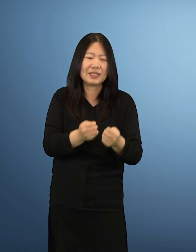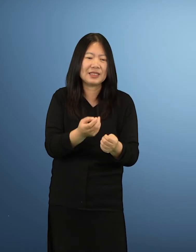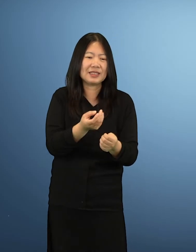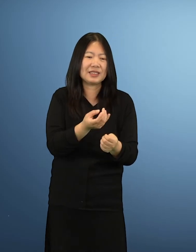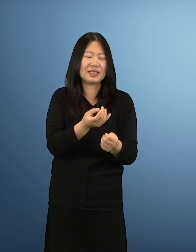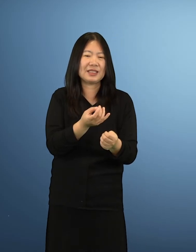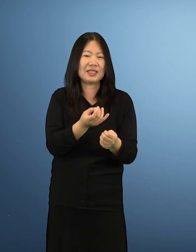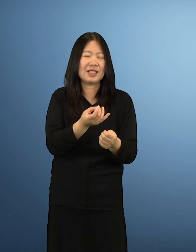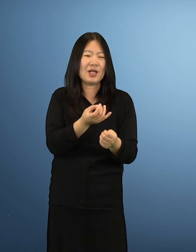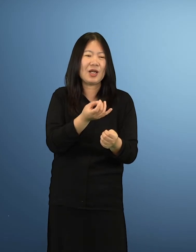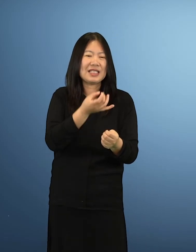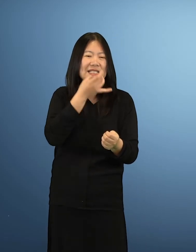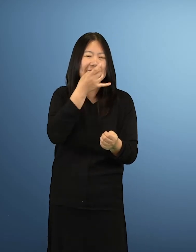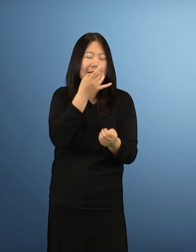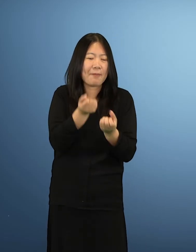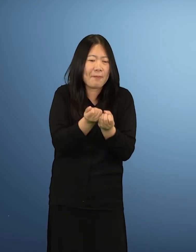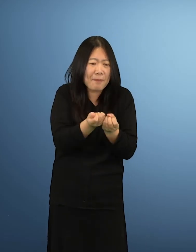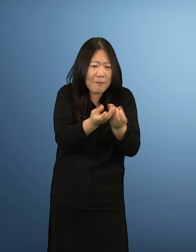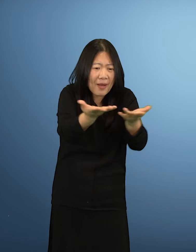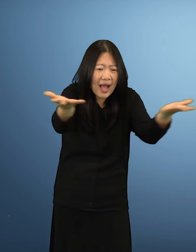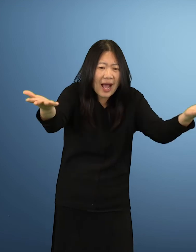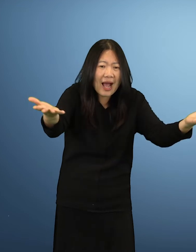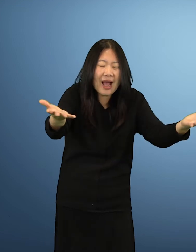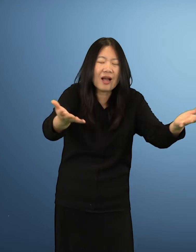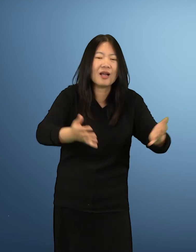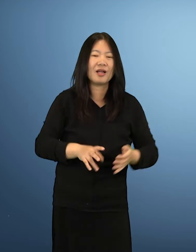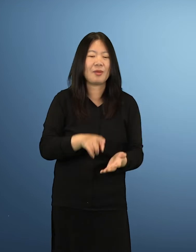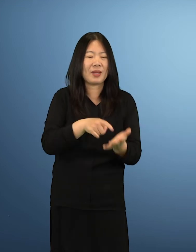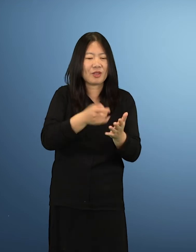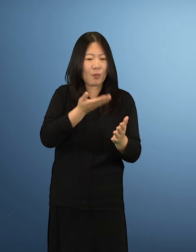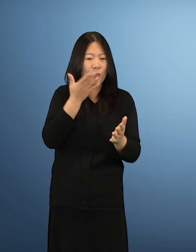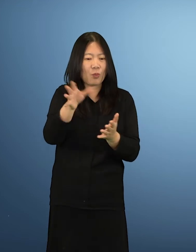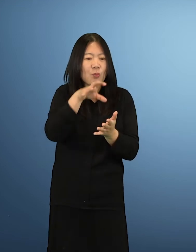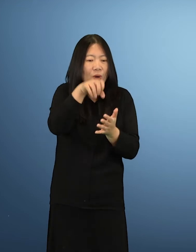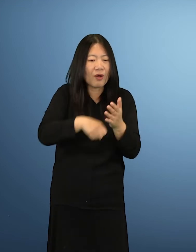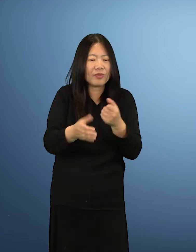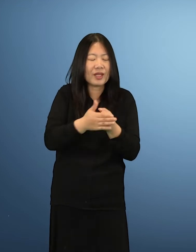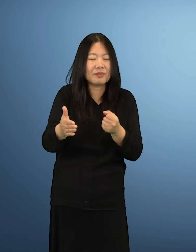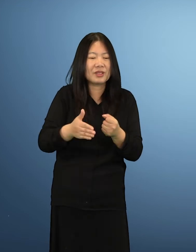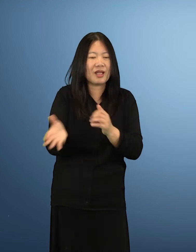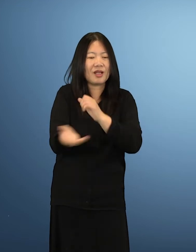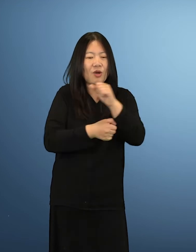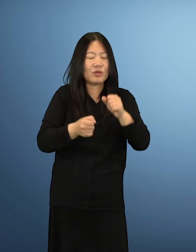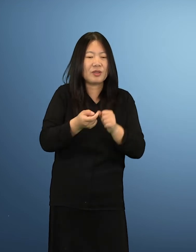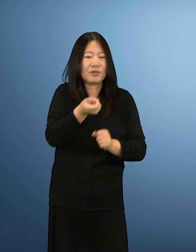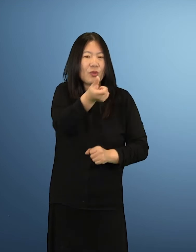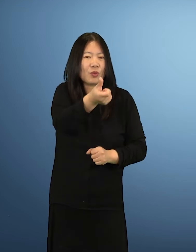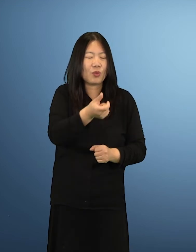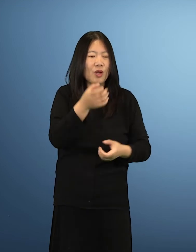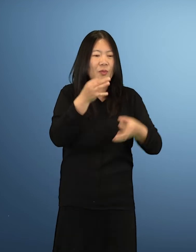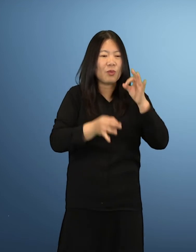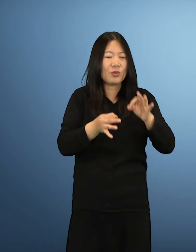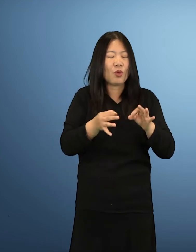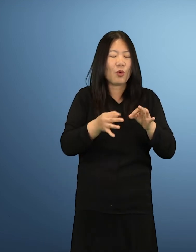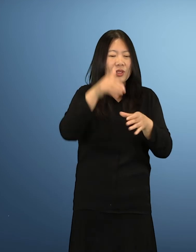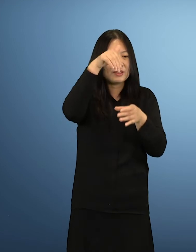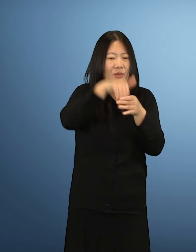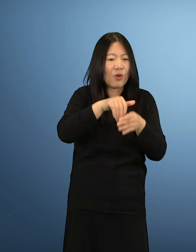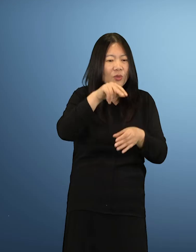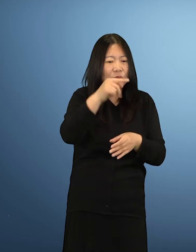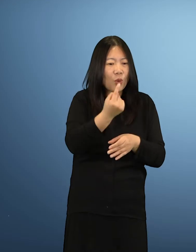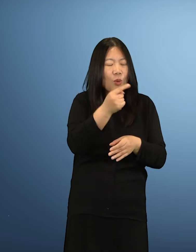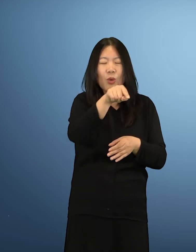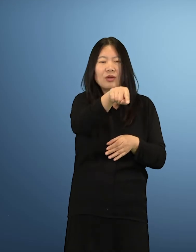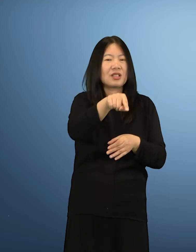뿌릴지라도 메뚜기가 먹음으로 거둘 것이 적을 것이며 내가 포도원을 심고 가꿀지라도 벌레가 먹음으로 포도를 따지